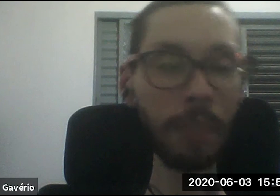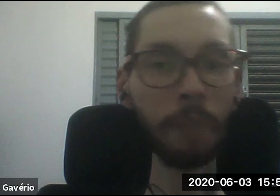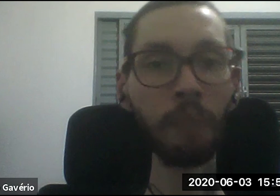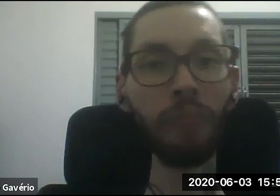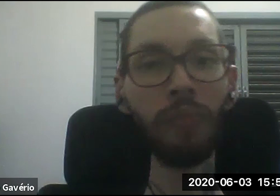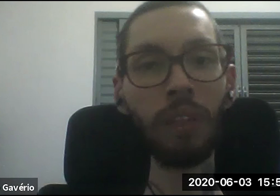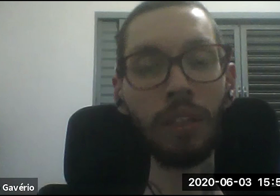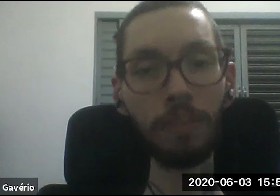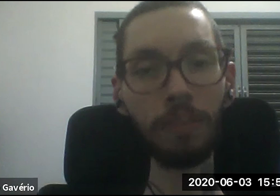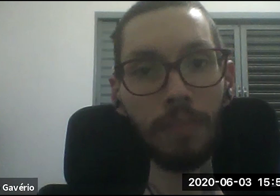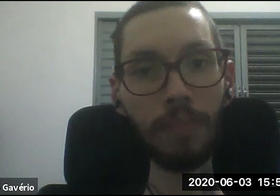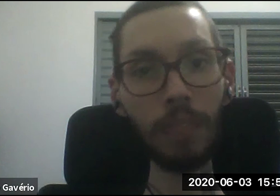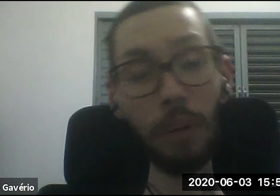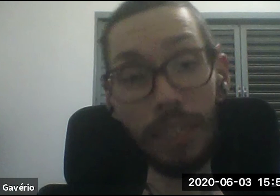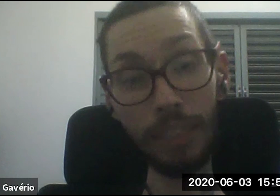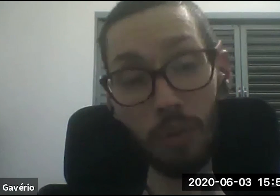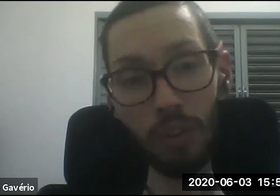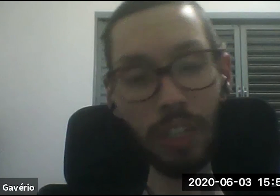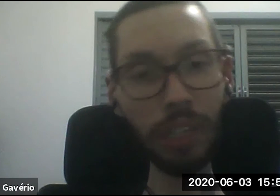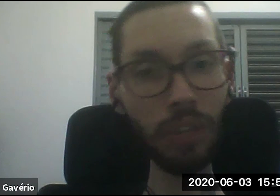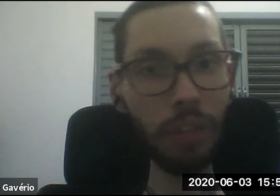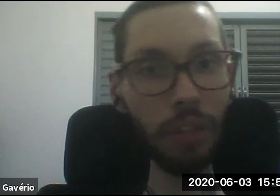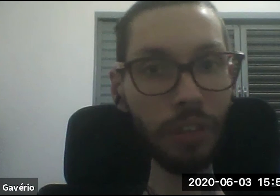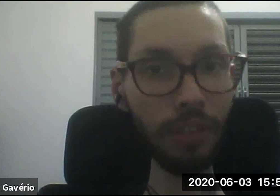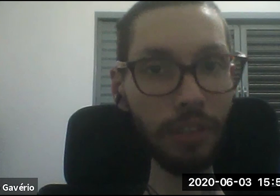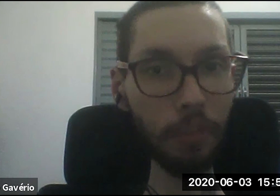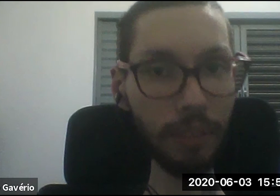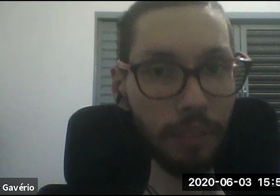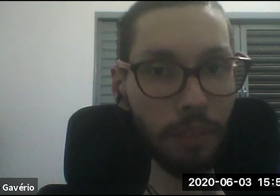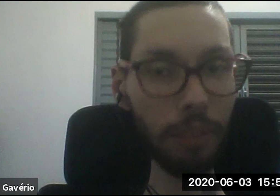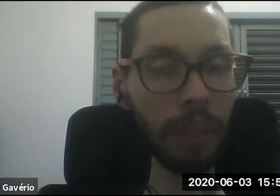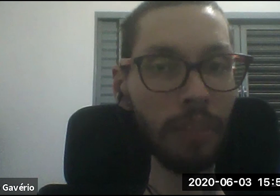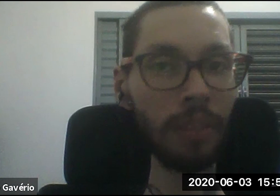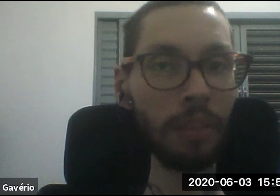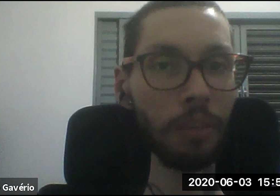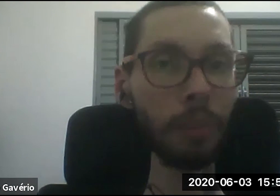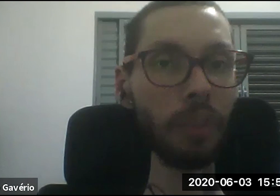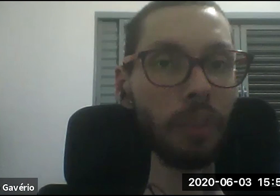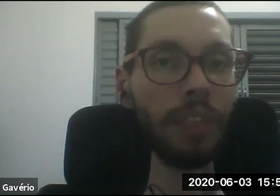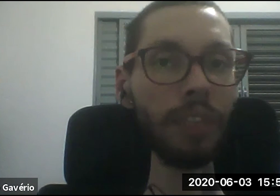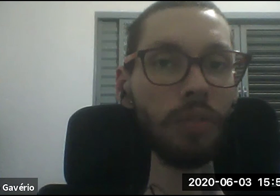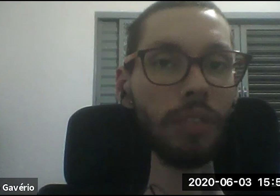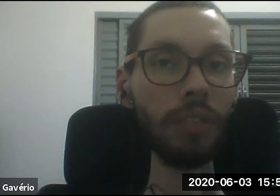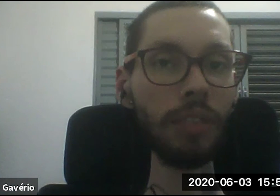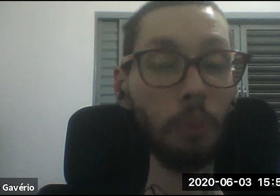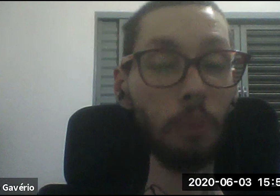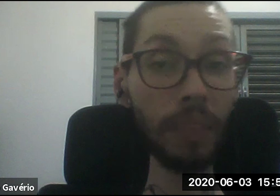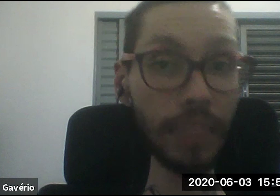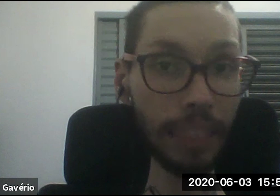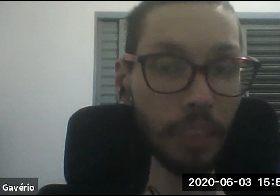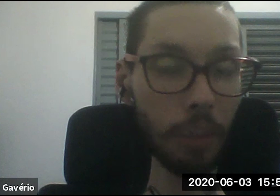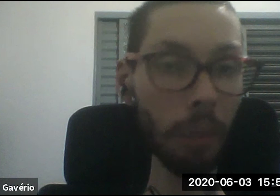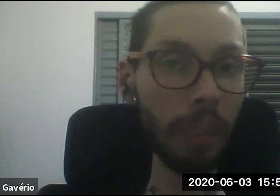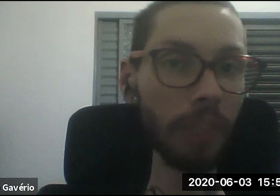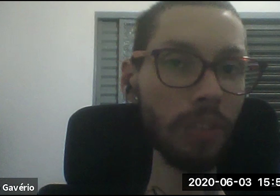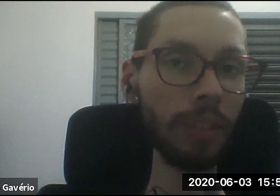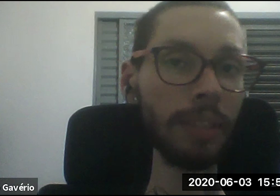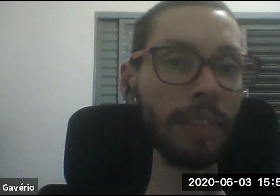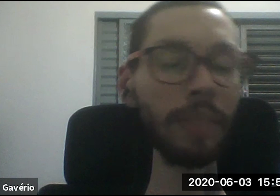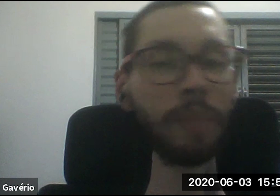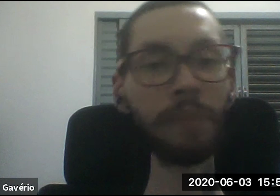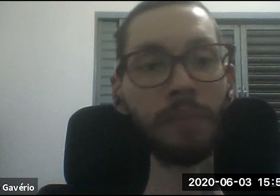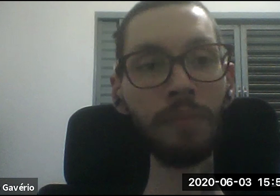situações, né? Então, a questão dos direitos, eu acho que elas estão passando também por modificações momentâneas, pelo menos,